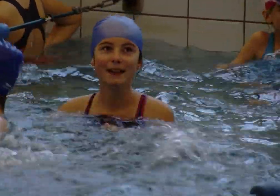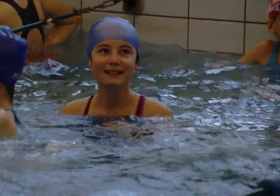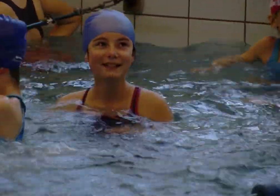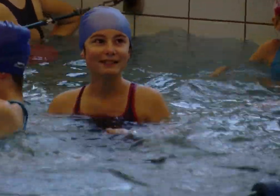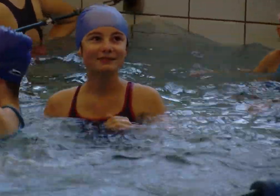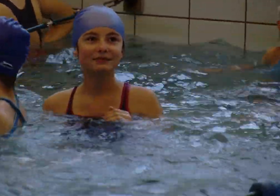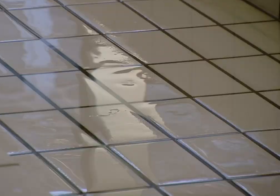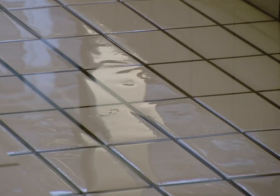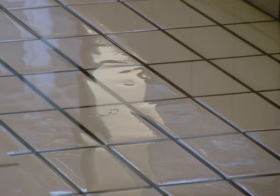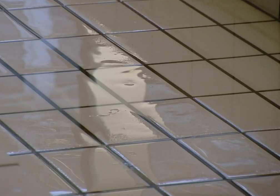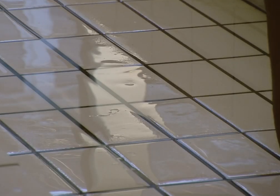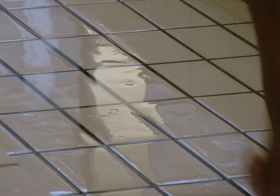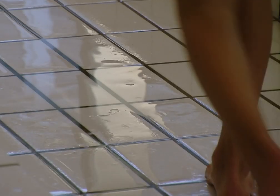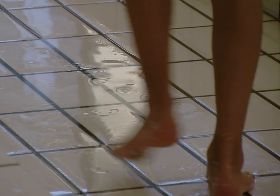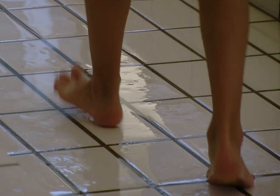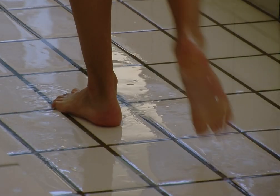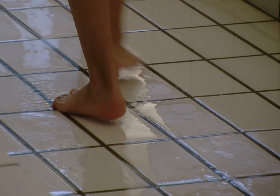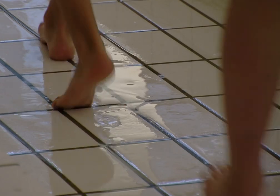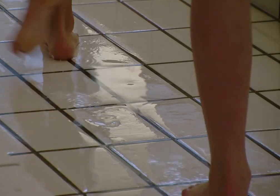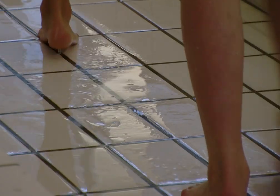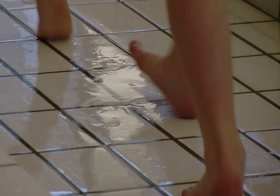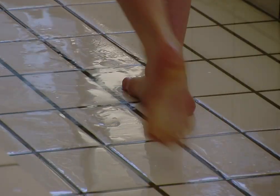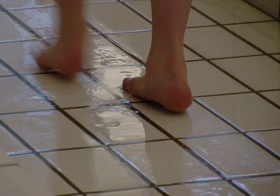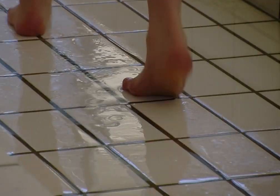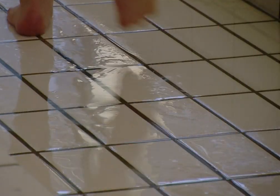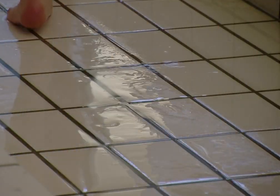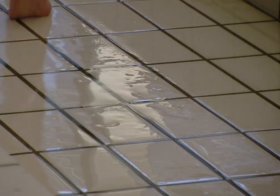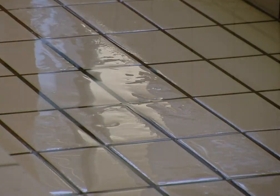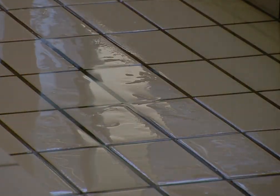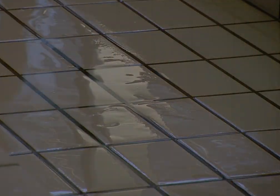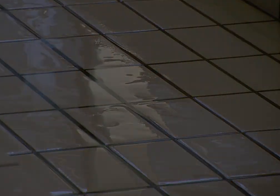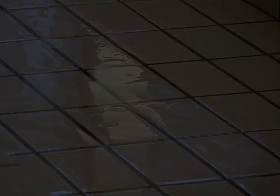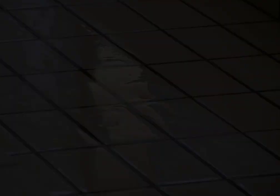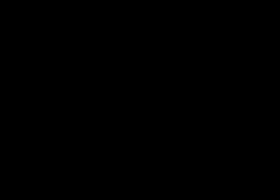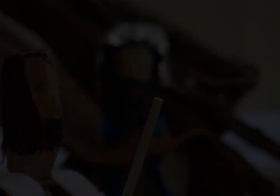Alors, vous comprenez pourquoi je suis ravie d'être bilingue et d'avoir un prof qui l'est aussi.